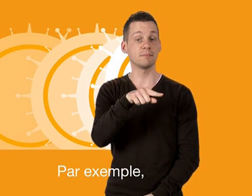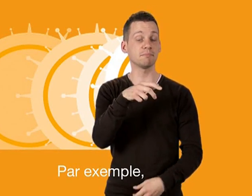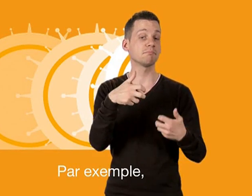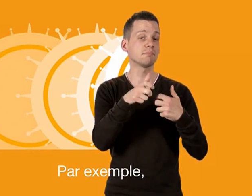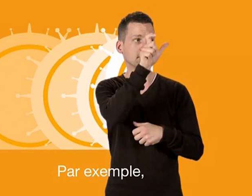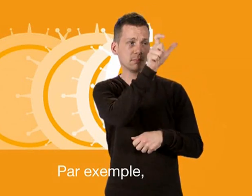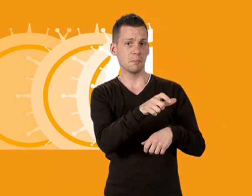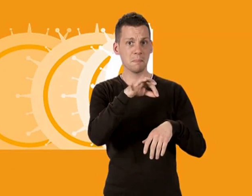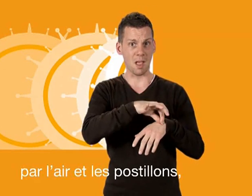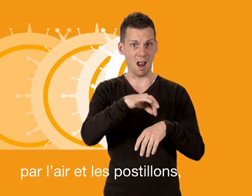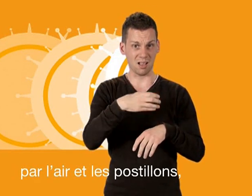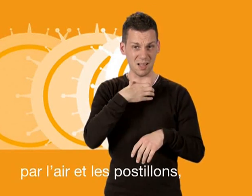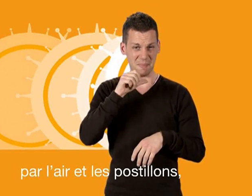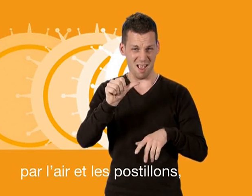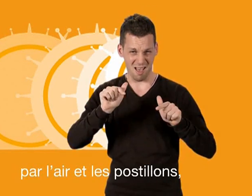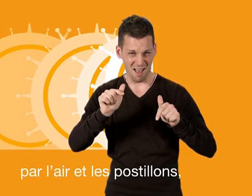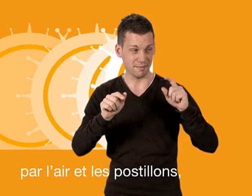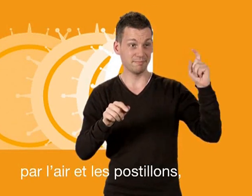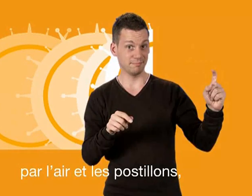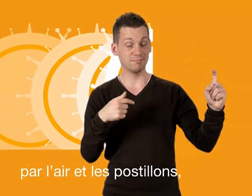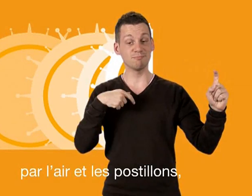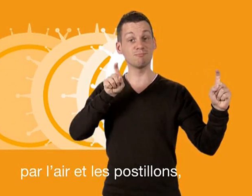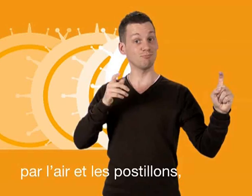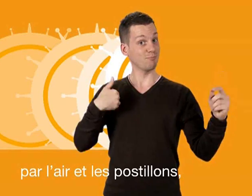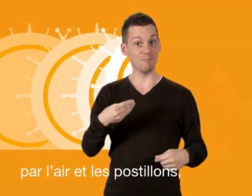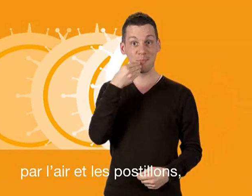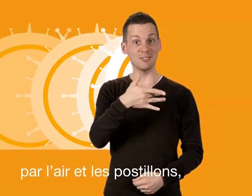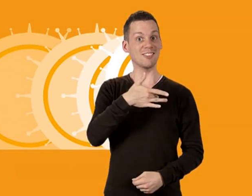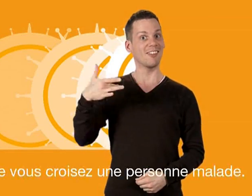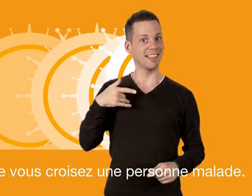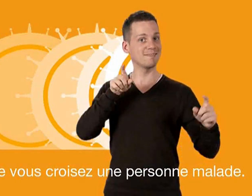Par exemple, par l'air et les postillons, lorsque vous croisez une personne malade.